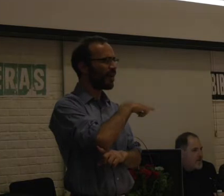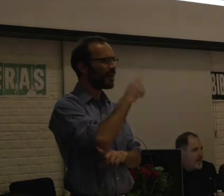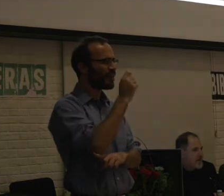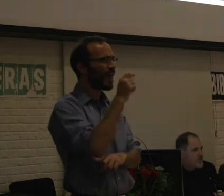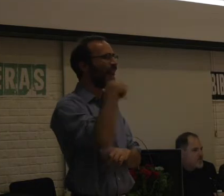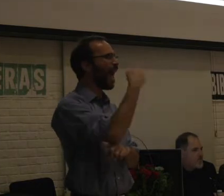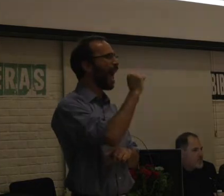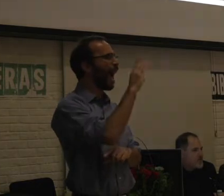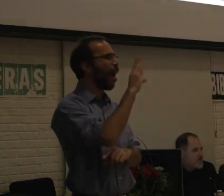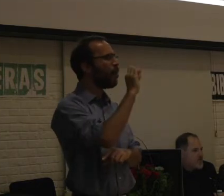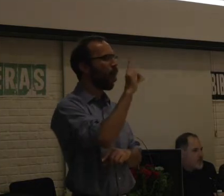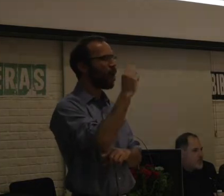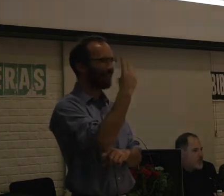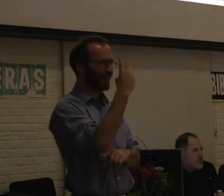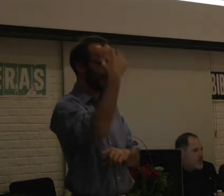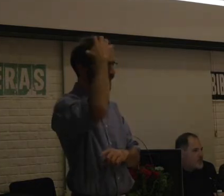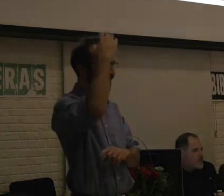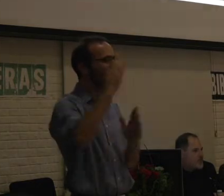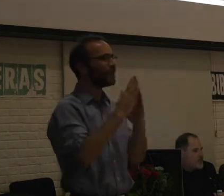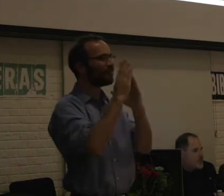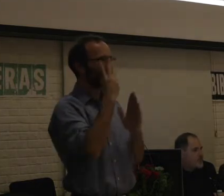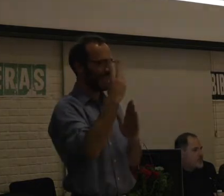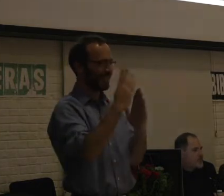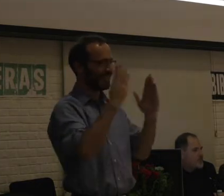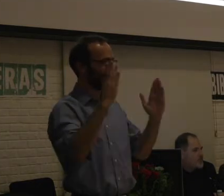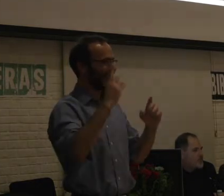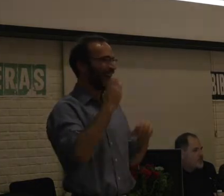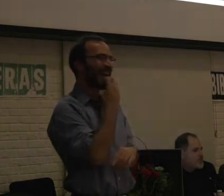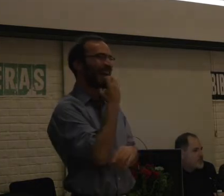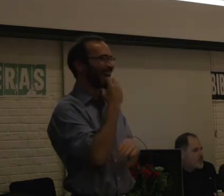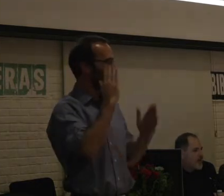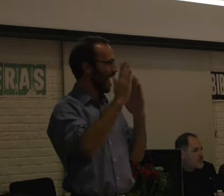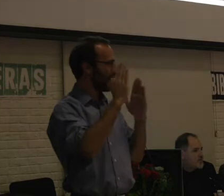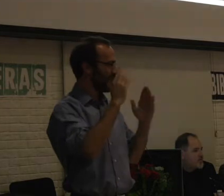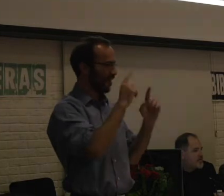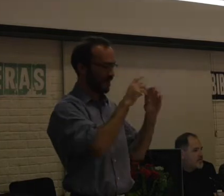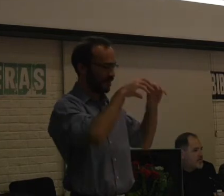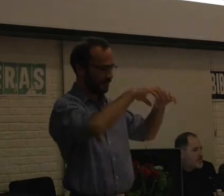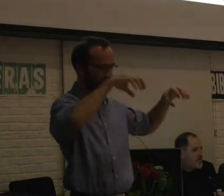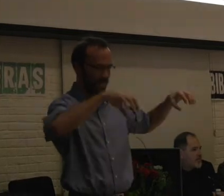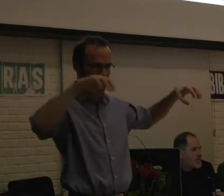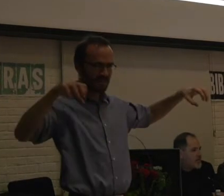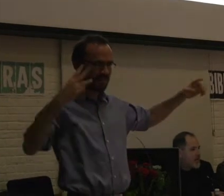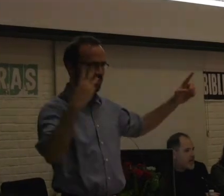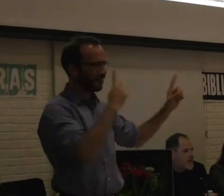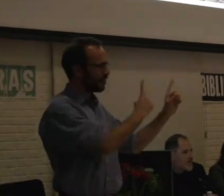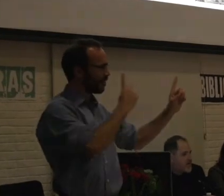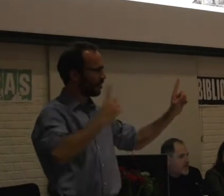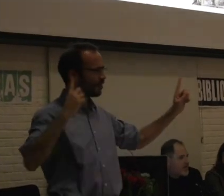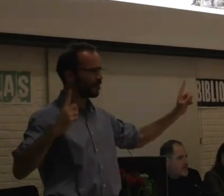El caso es que si pensamos en Apolo y en Neptuno, pues son dos dioses clásicos de la mitología griega. Pero